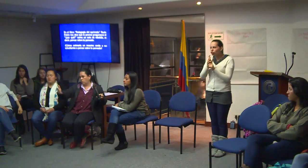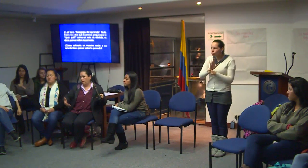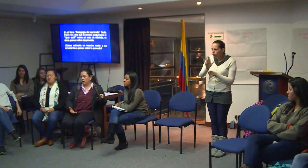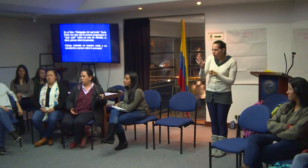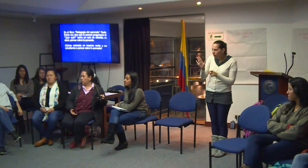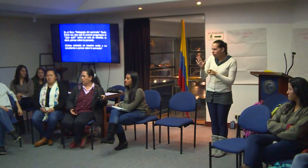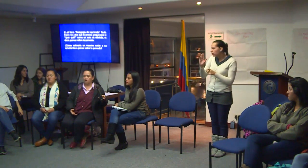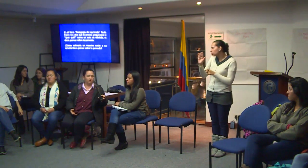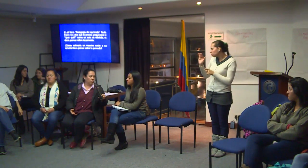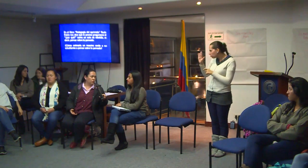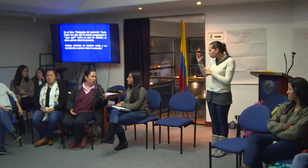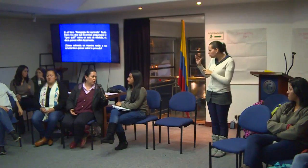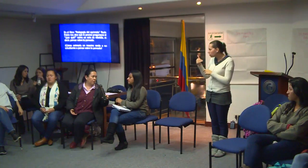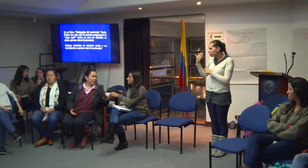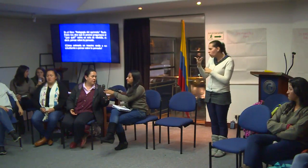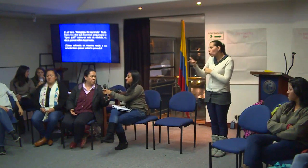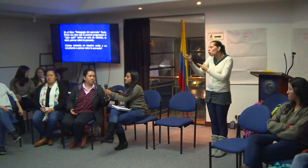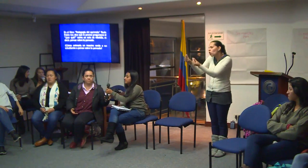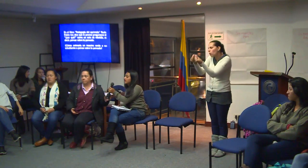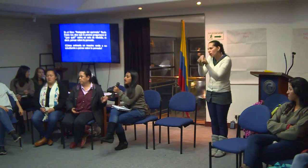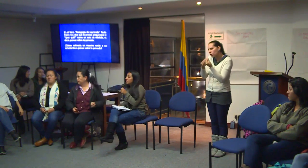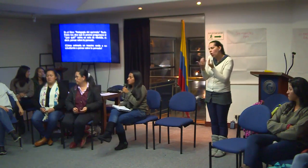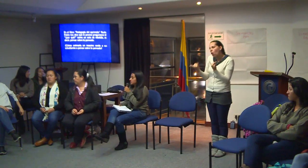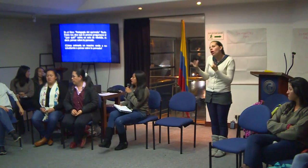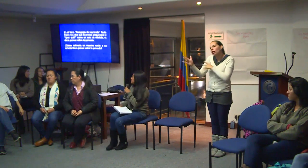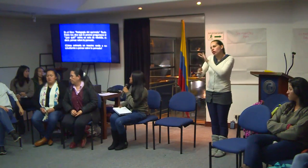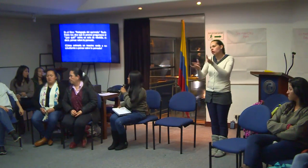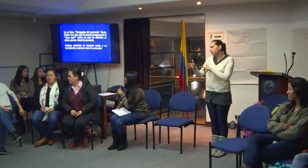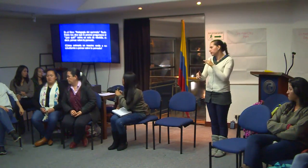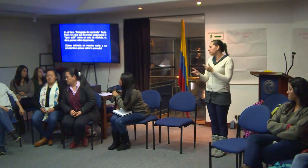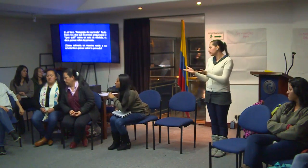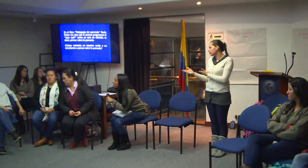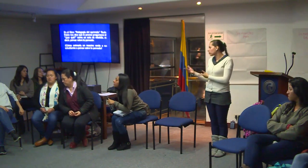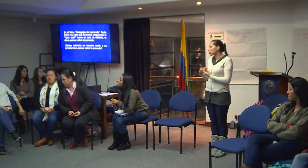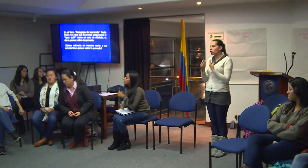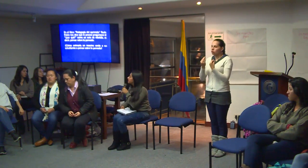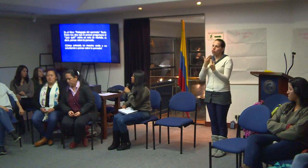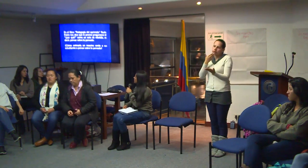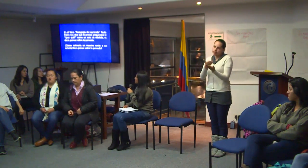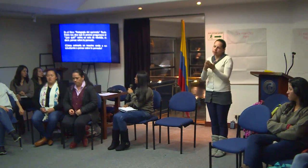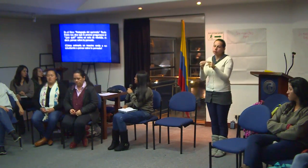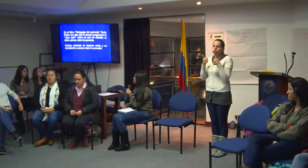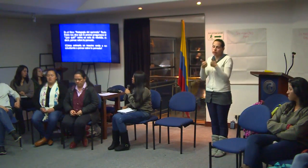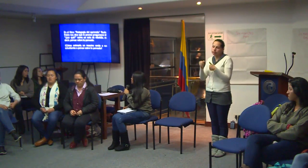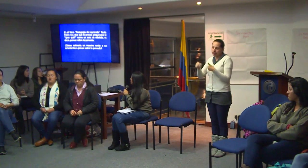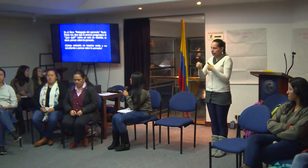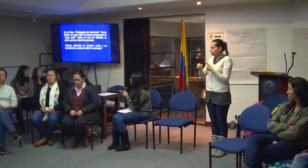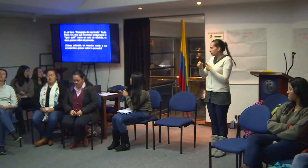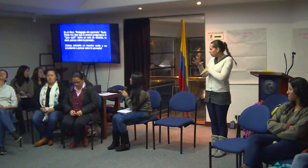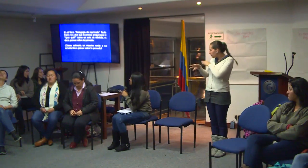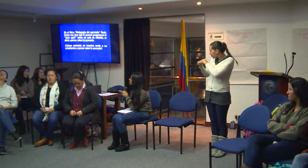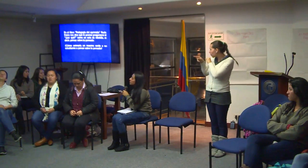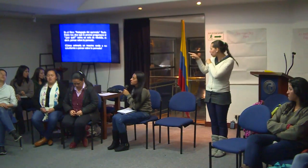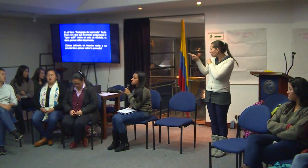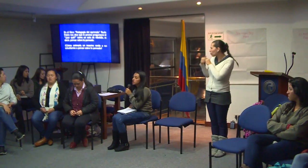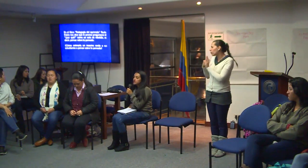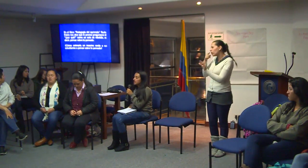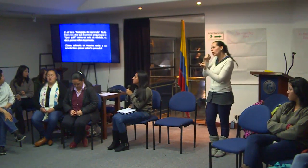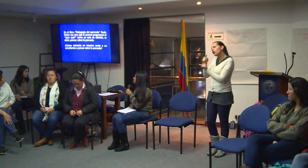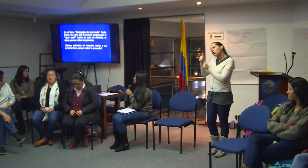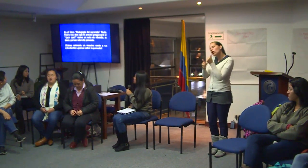los compañeros que hoy nos acompañan. Muchas gracias. Si retomando, entonces la idea es que pues